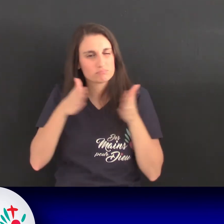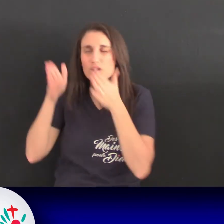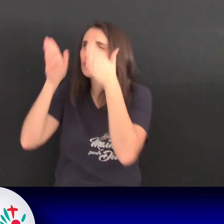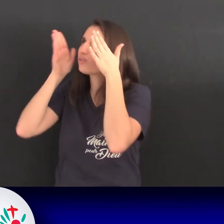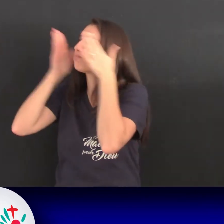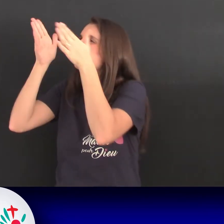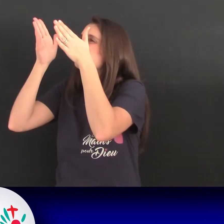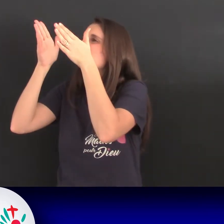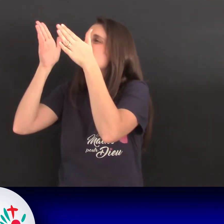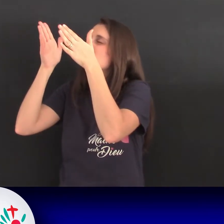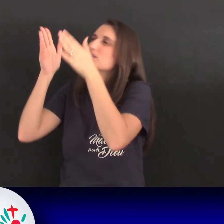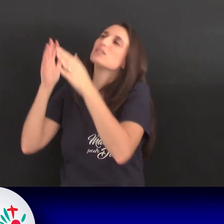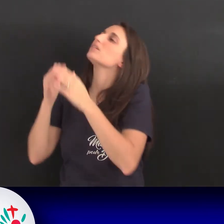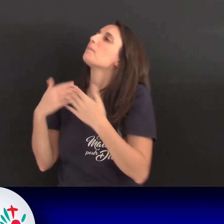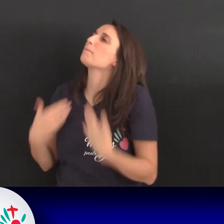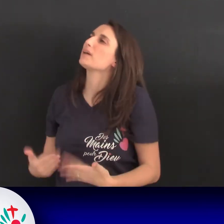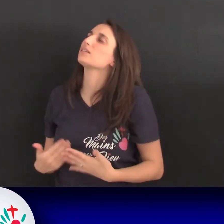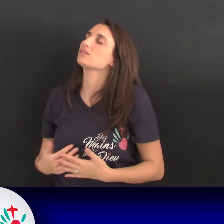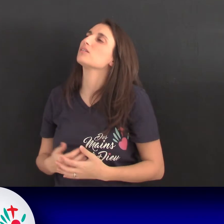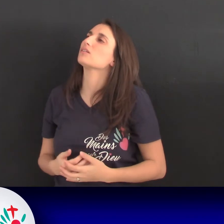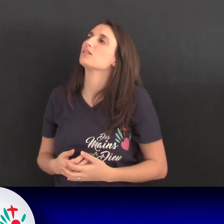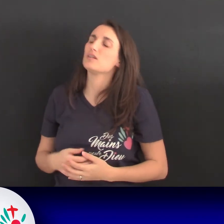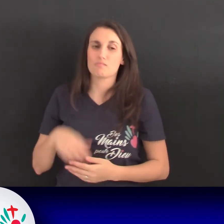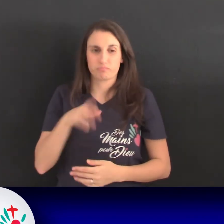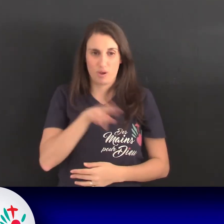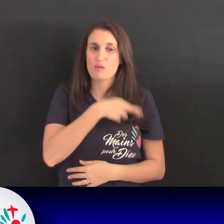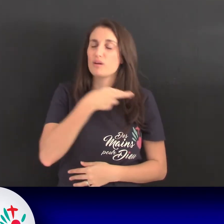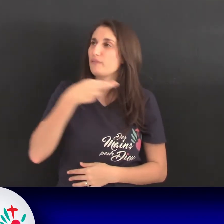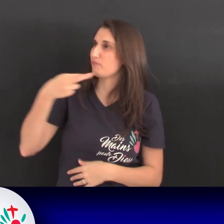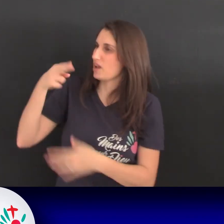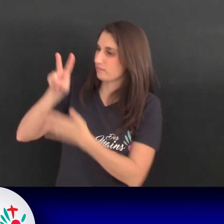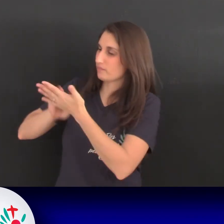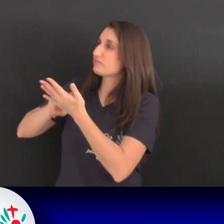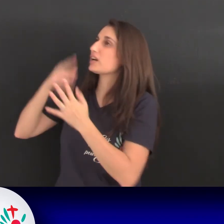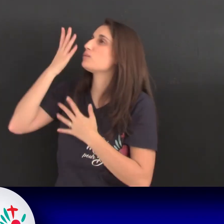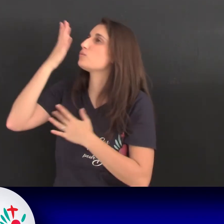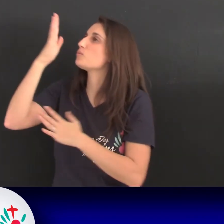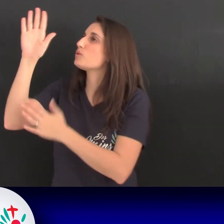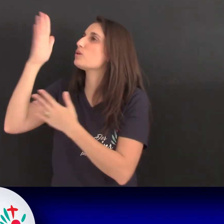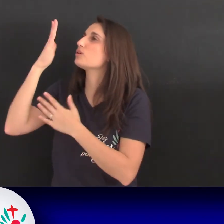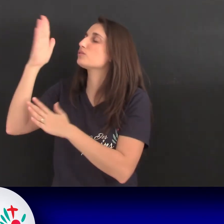toi. Maintenant, Seigneur, nous revenons, Seigneur, à toi.